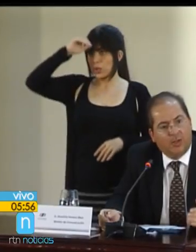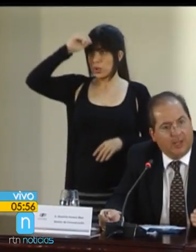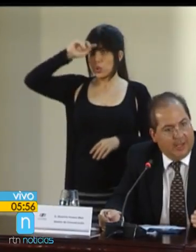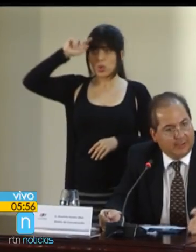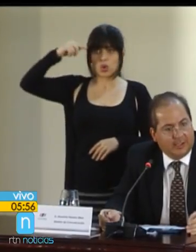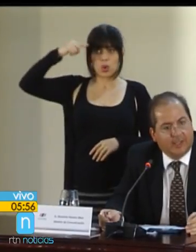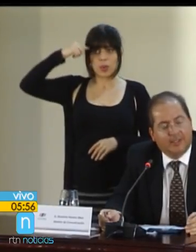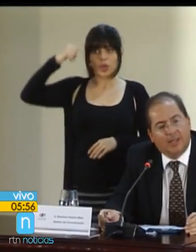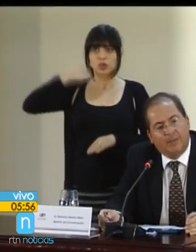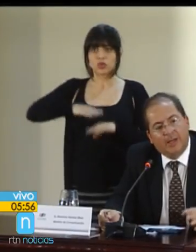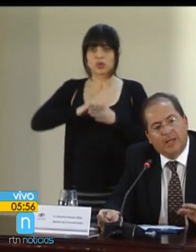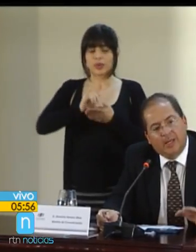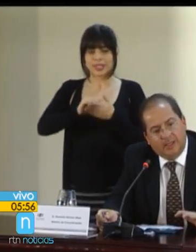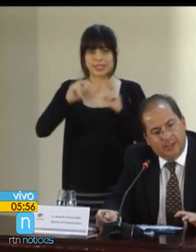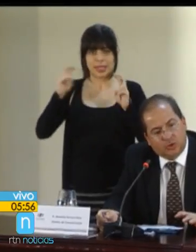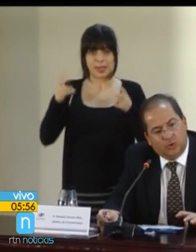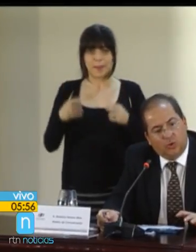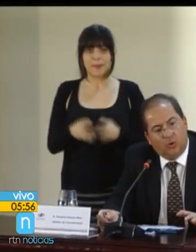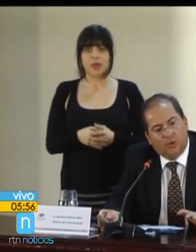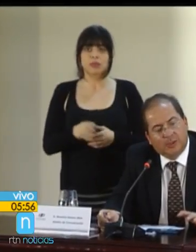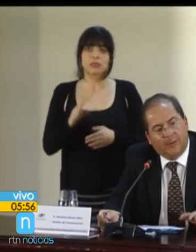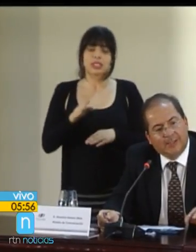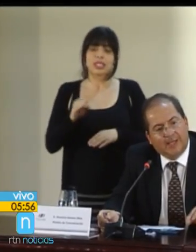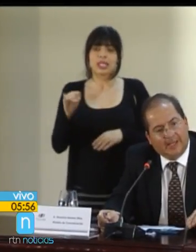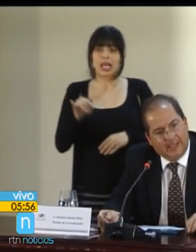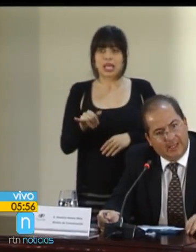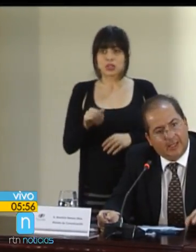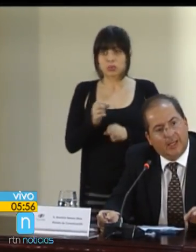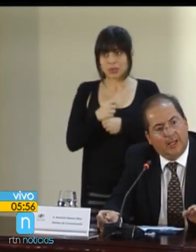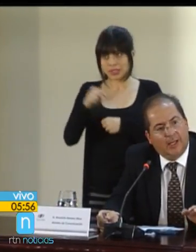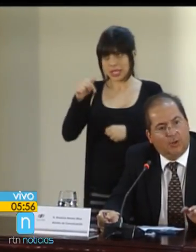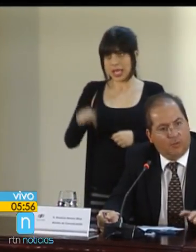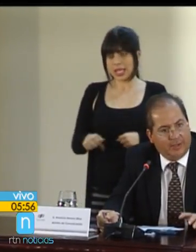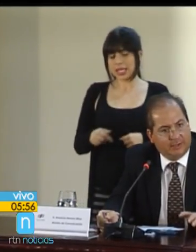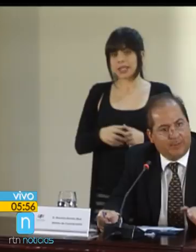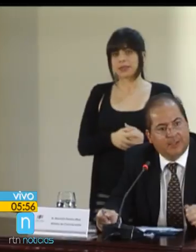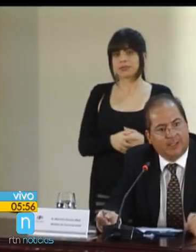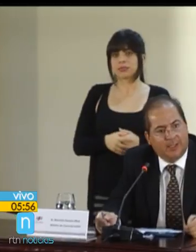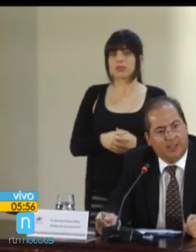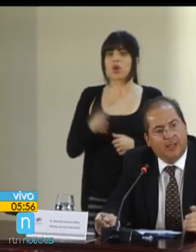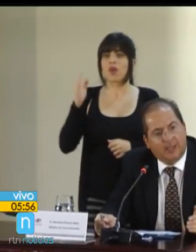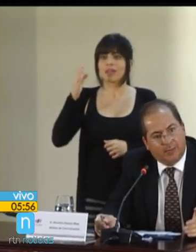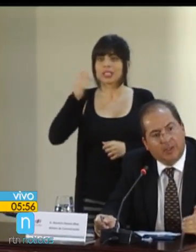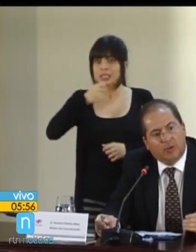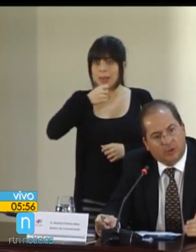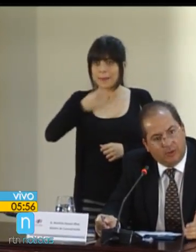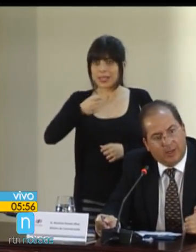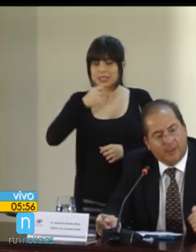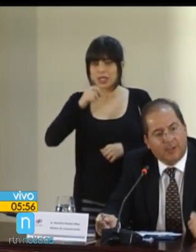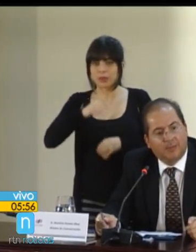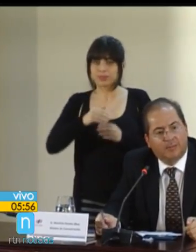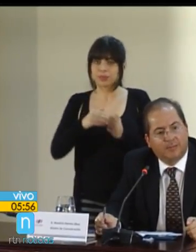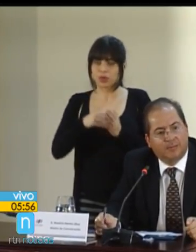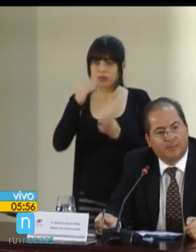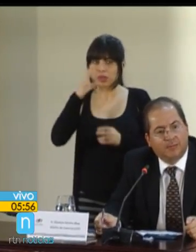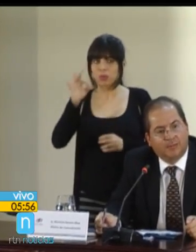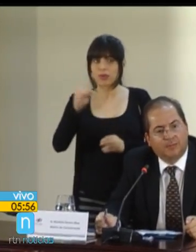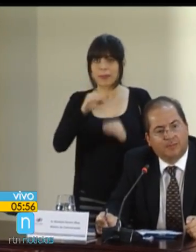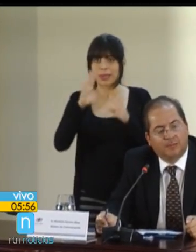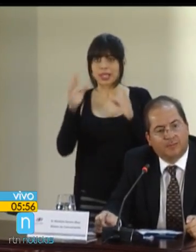gobierno acerca de este tema, y eso se va a hacer aquí en conferencia de prensa, repito, a las 9 de la mañana.